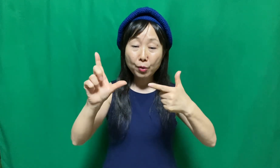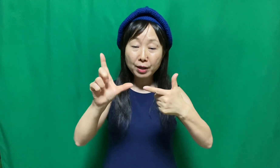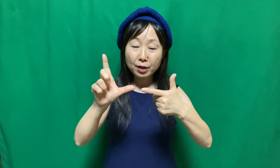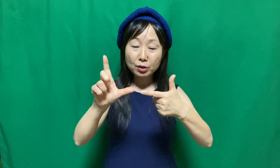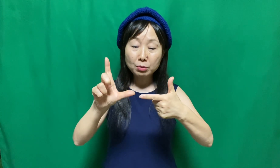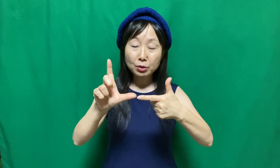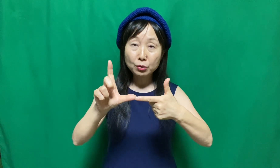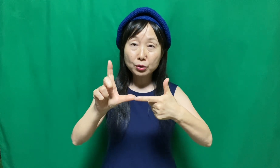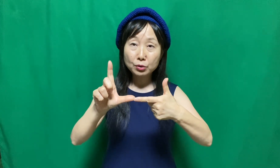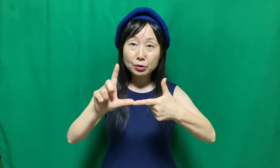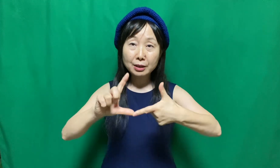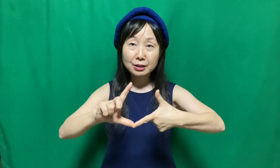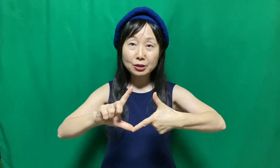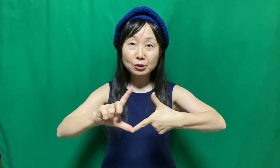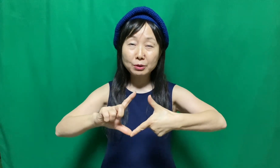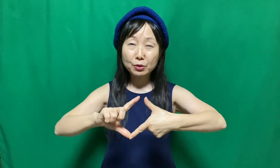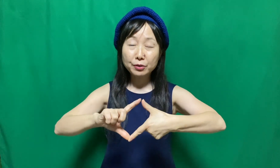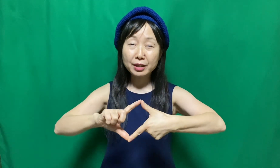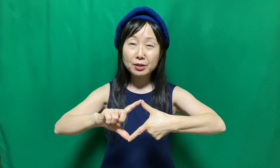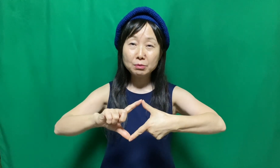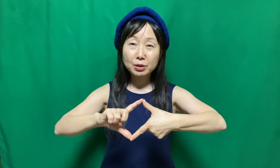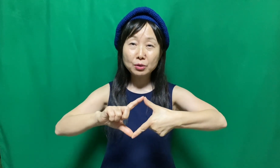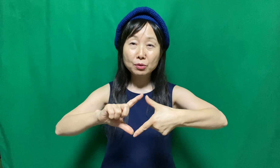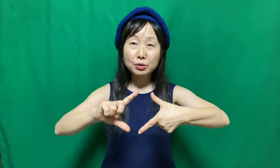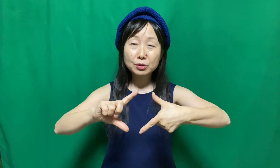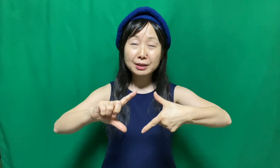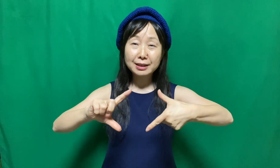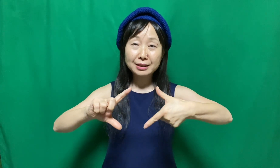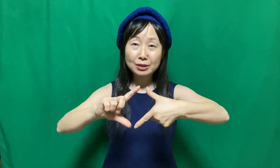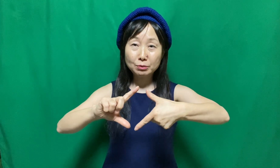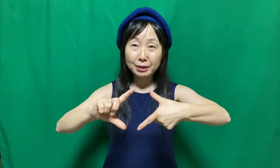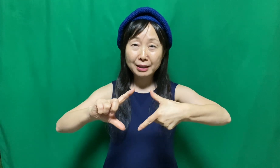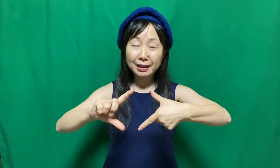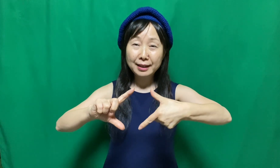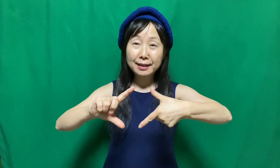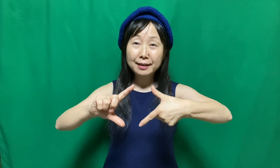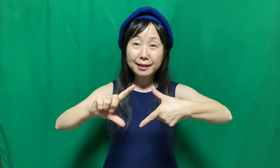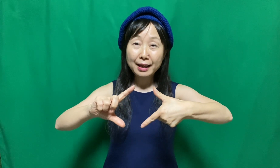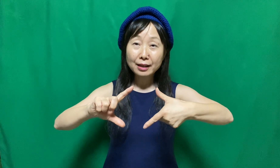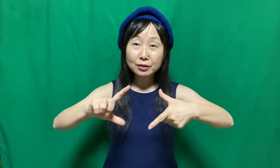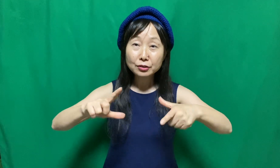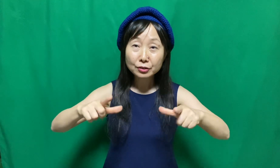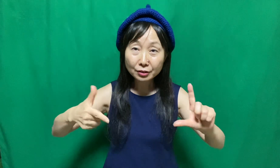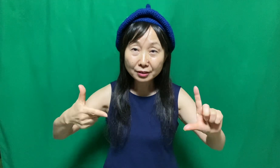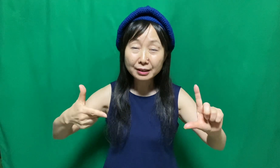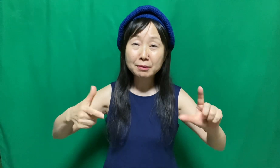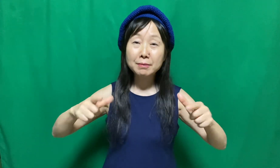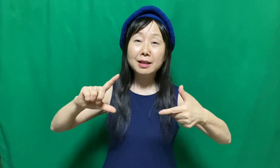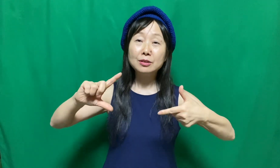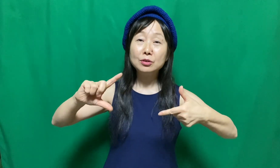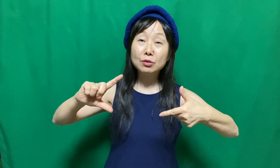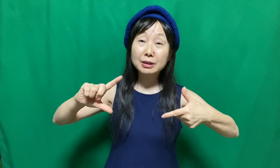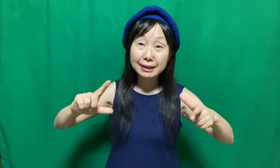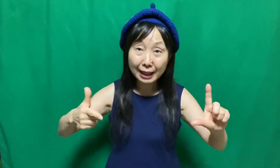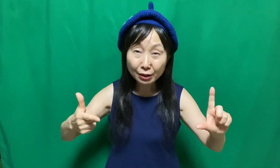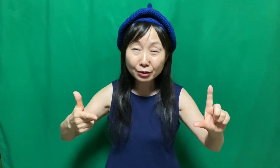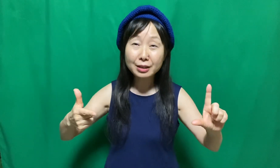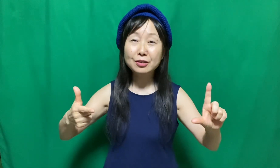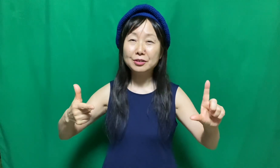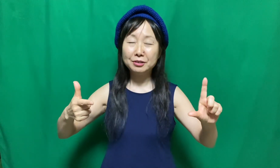親指と人差し指、親指と人差し指で、くるって回すと違うっていう手話